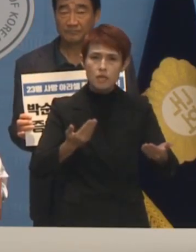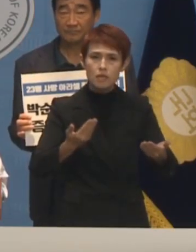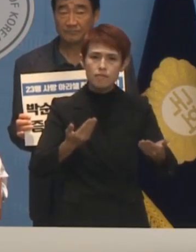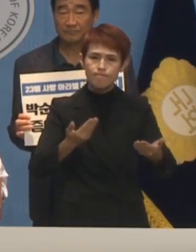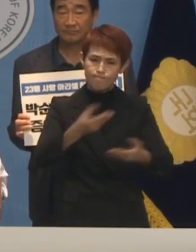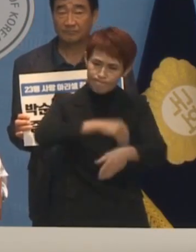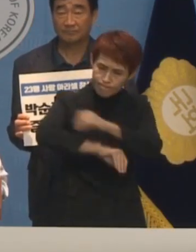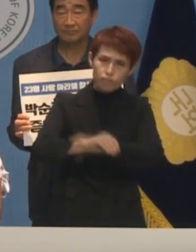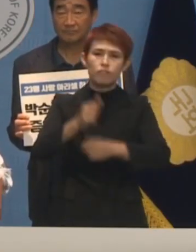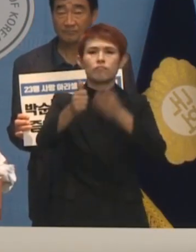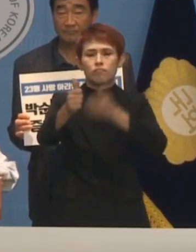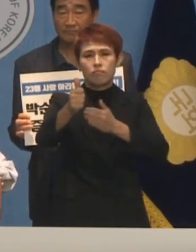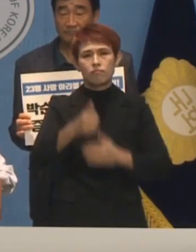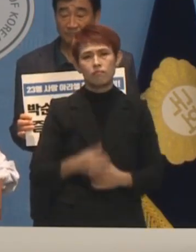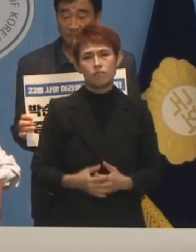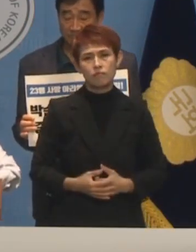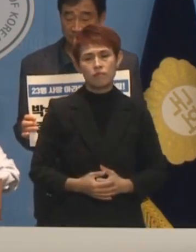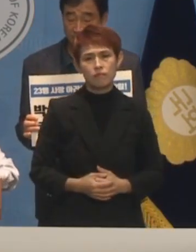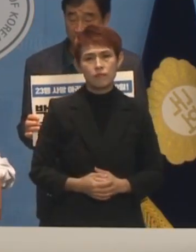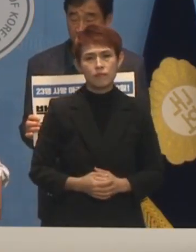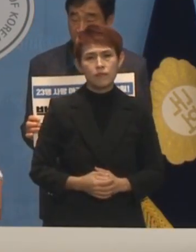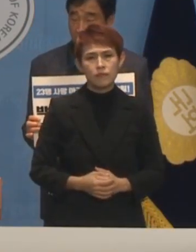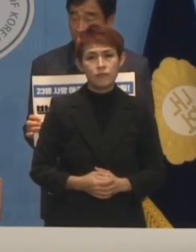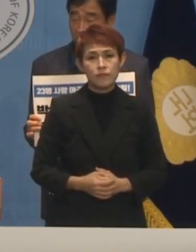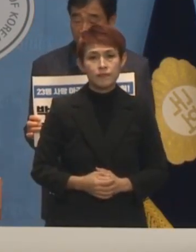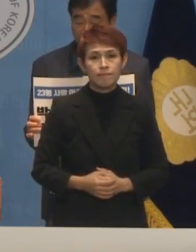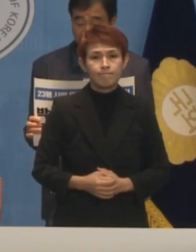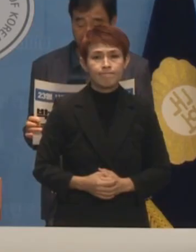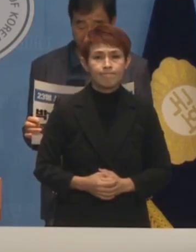나서 주십시오. 네, 고맙습니다.